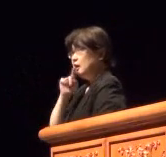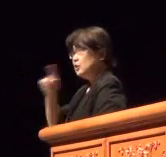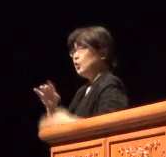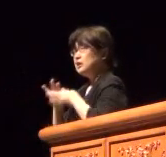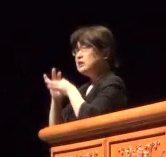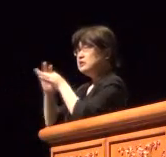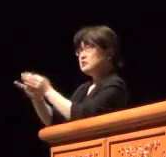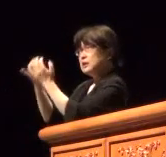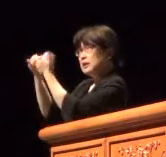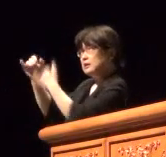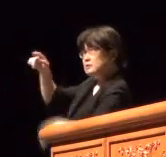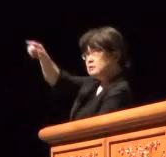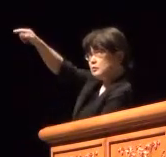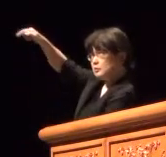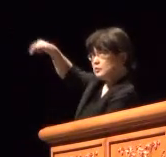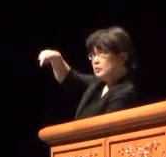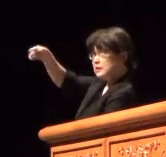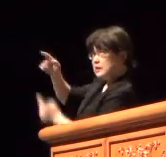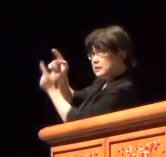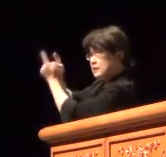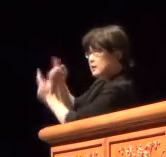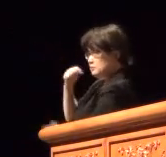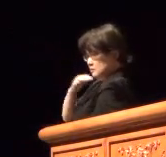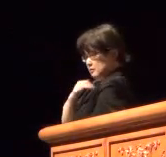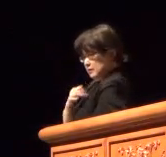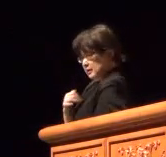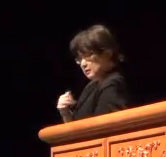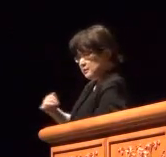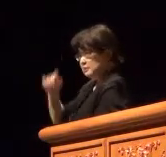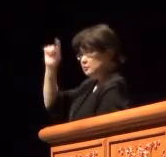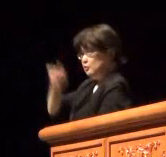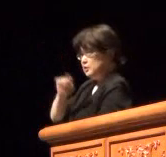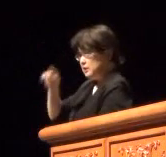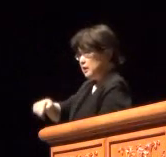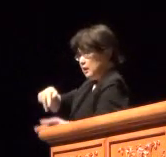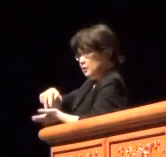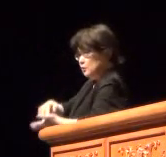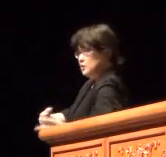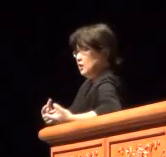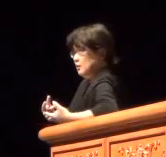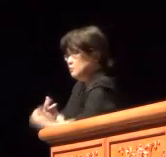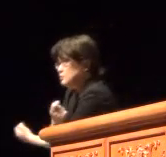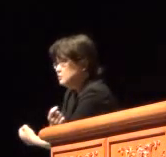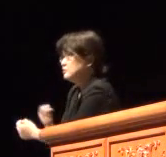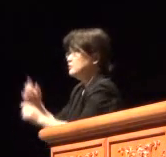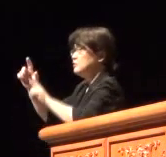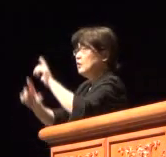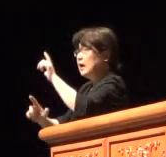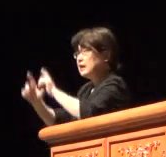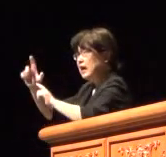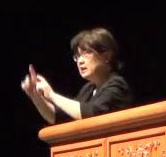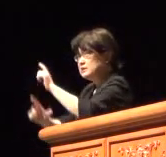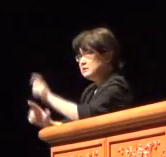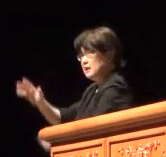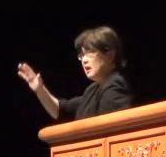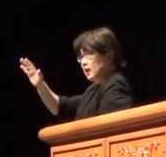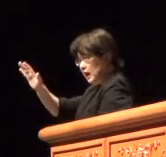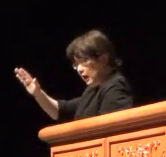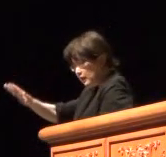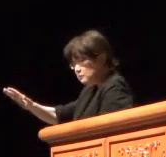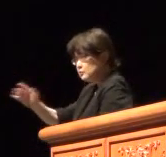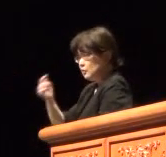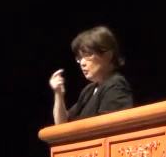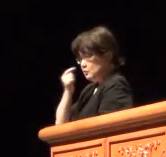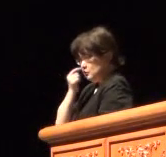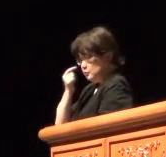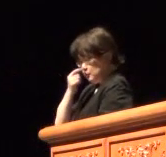人々に対するせめてもの私たちの人間としての復讐の形なのだと自分に問